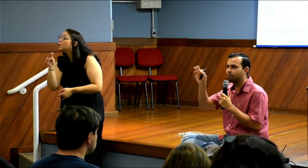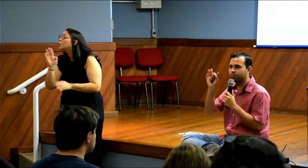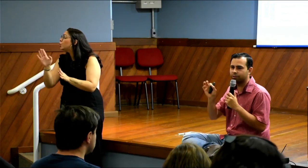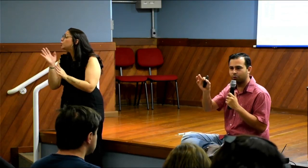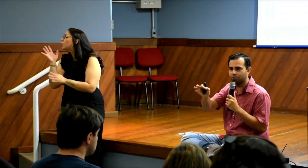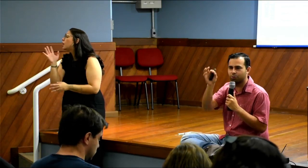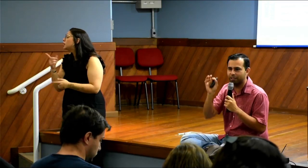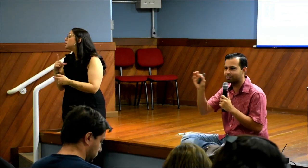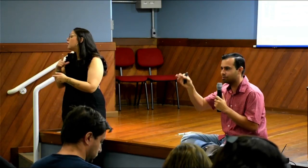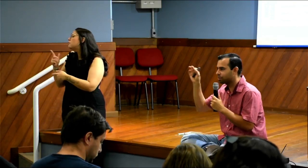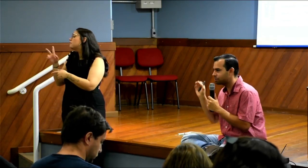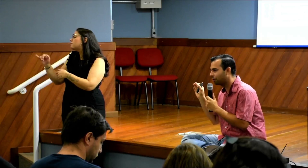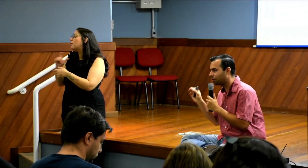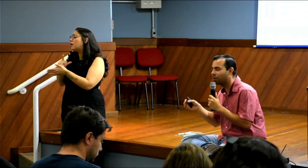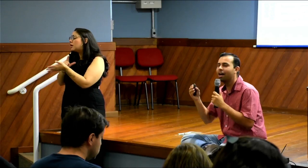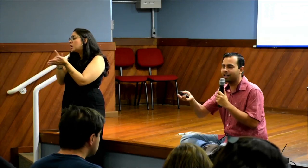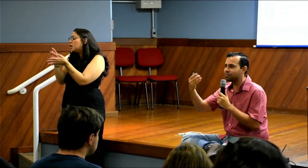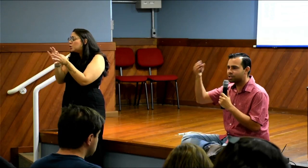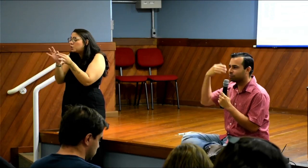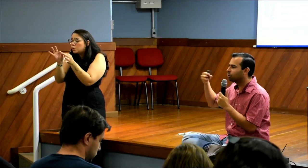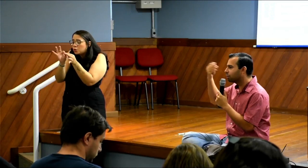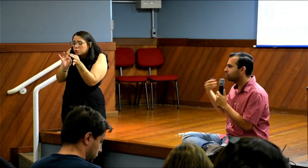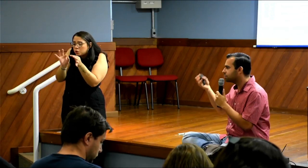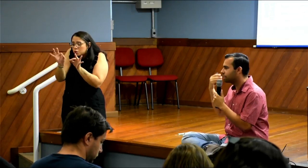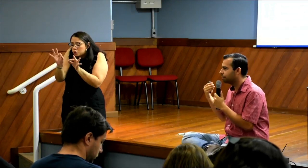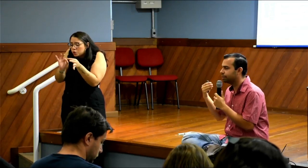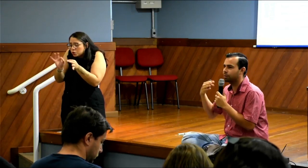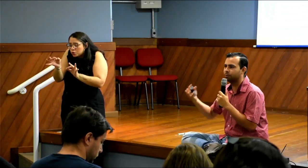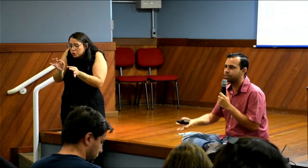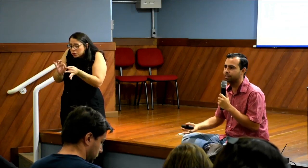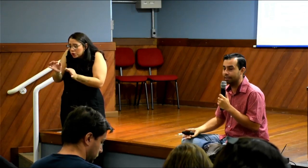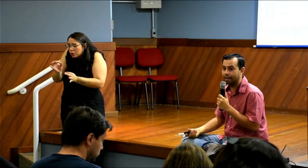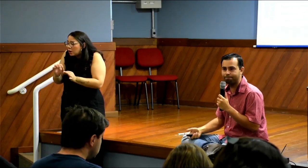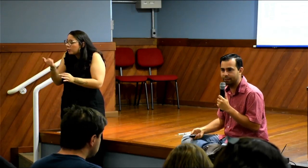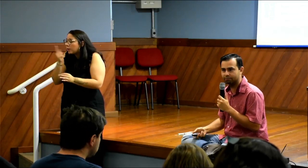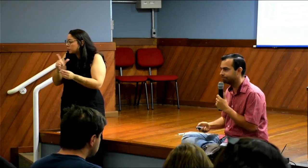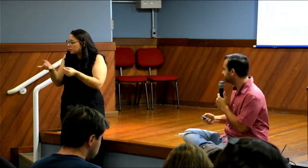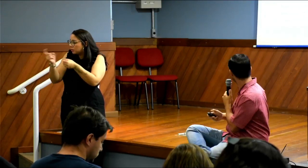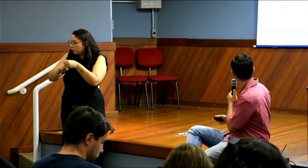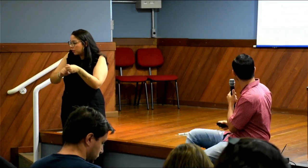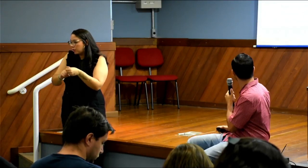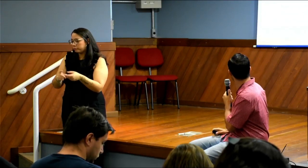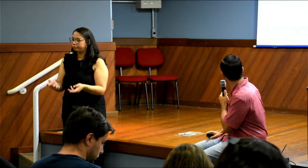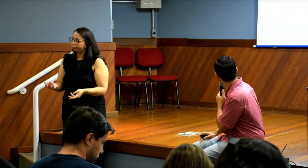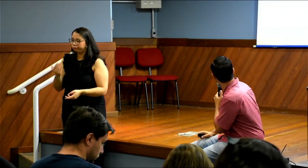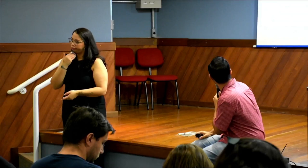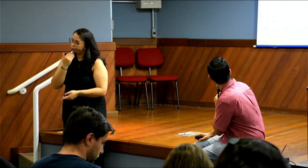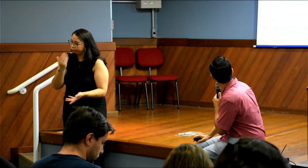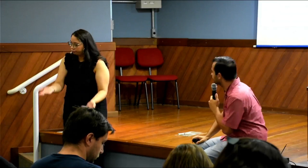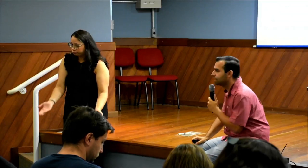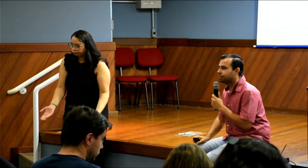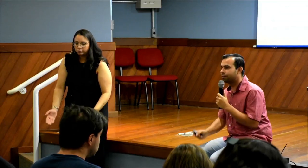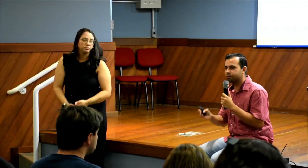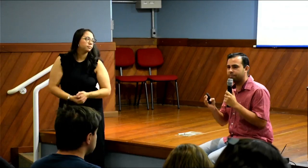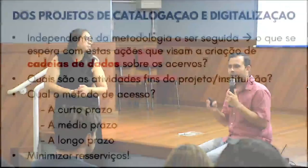vamos remover todos os pedacinhos que a gente colocou, a gente vai tirar todo o acondicionamento para poder te entregar? Não, né? Bom, e aí